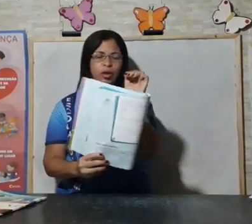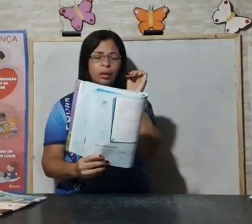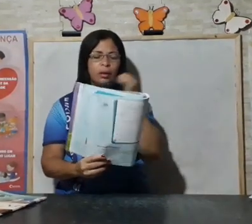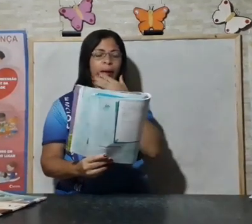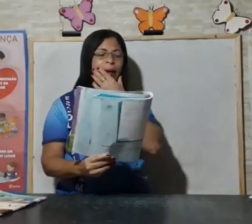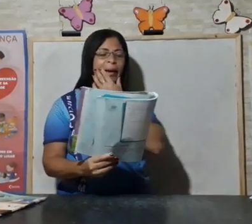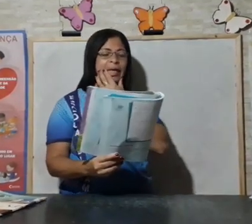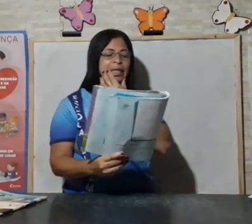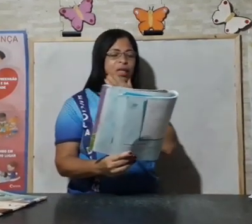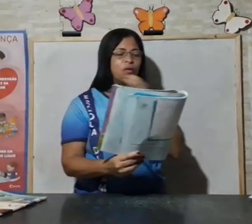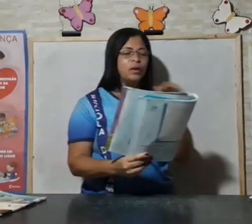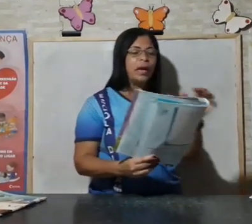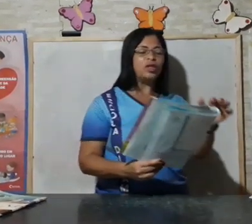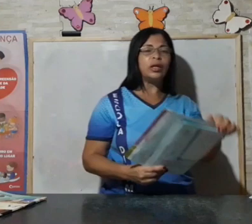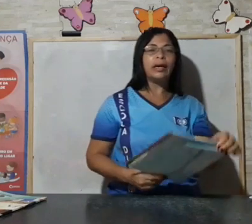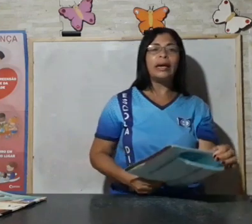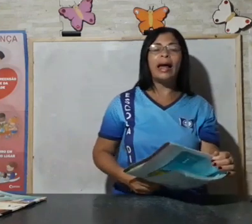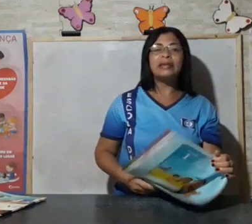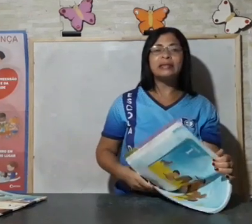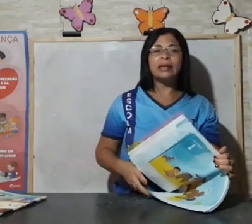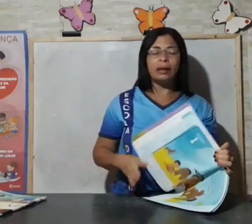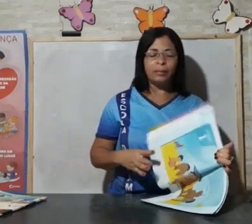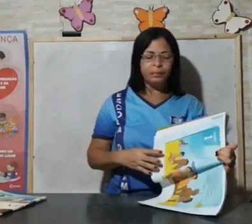gente? Essa é a atividade de classe.